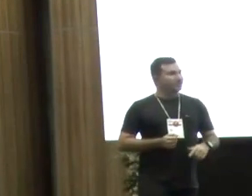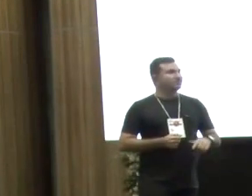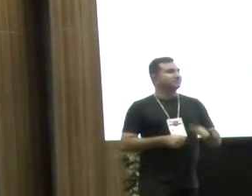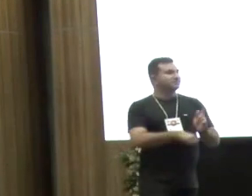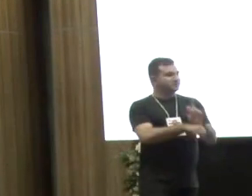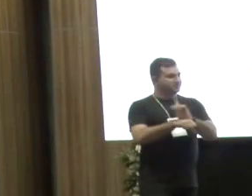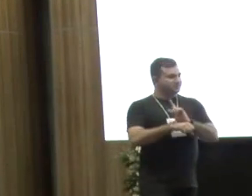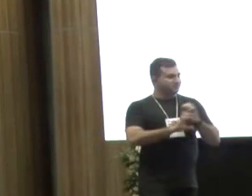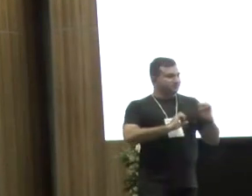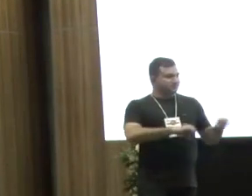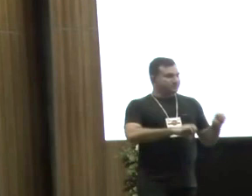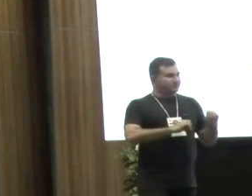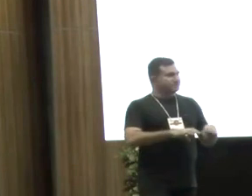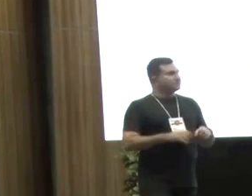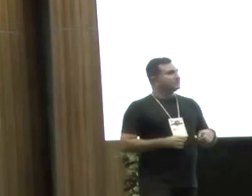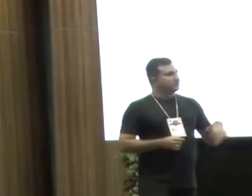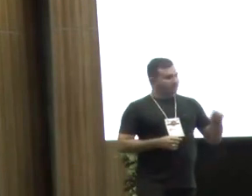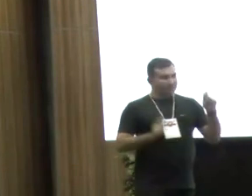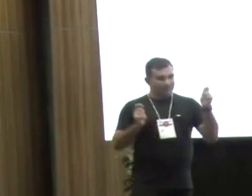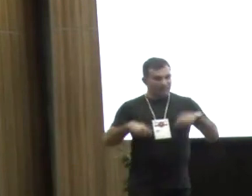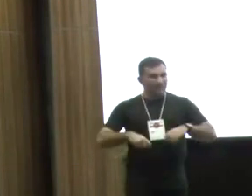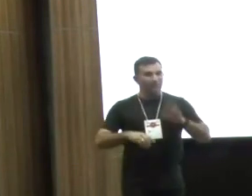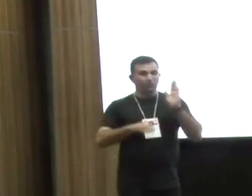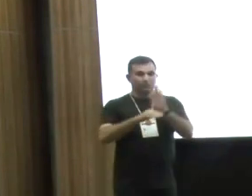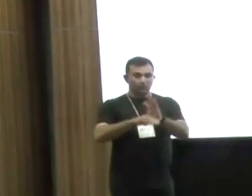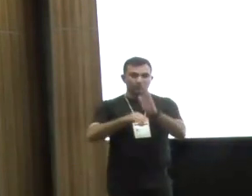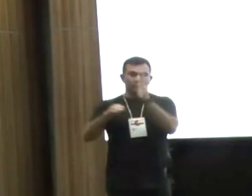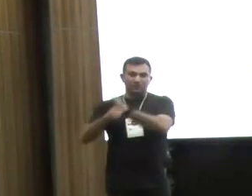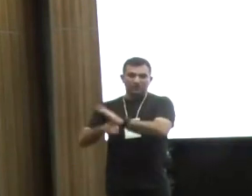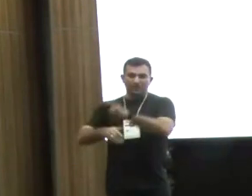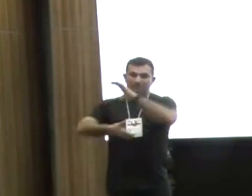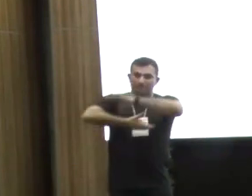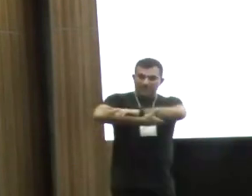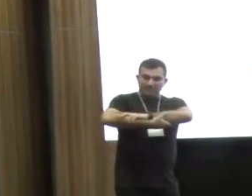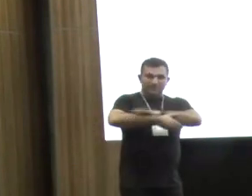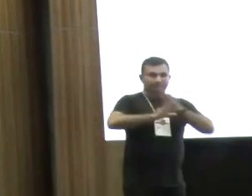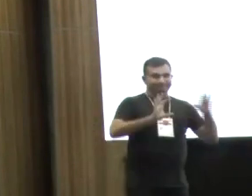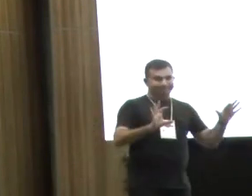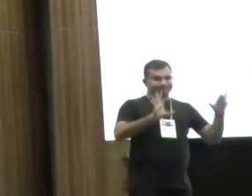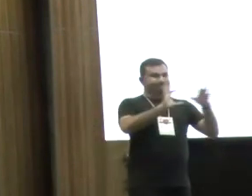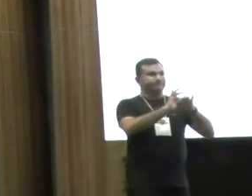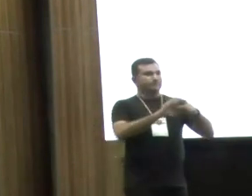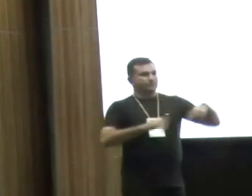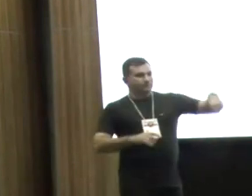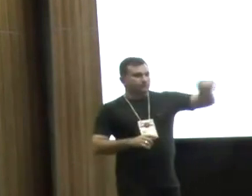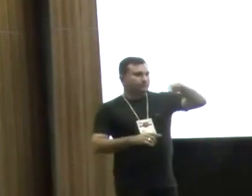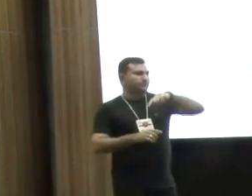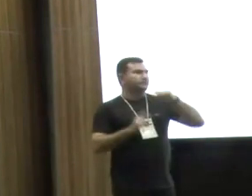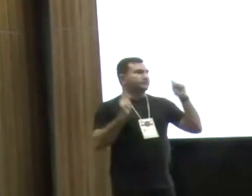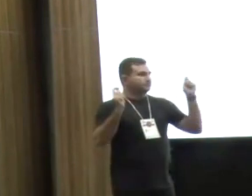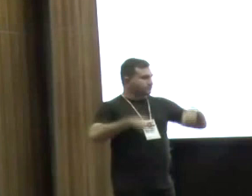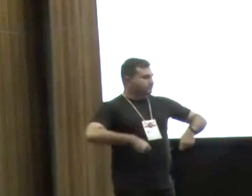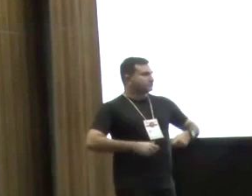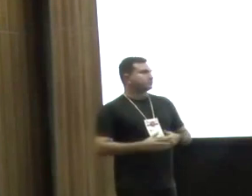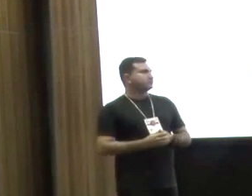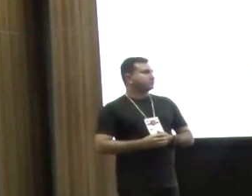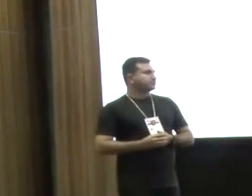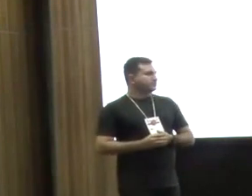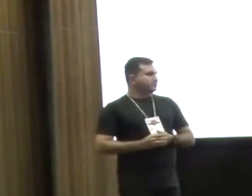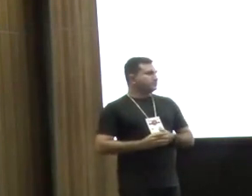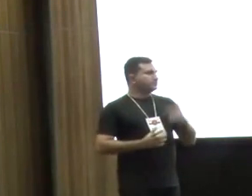educação empreendedora, tem como ajudar, fazer boas parcerias e ajudar vocês com isso.